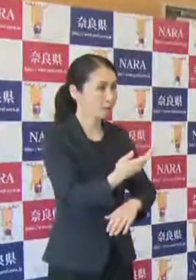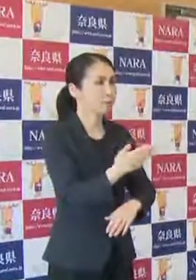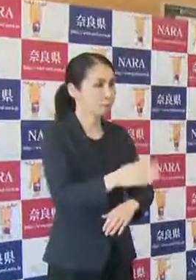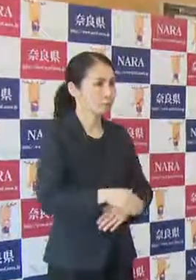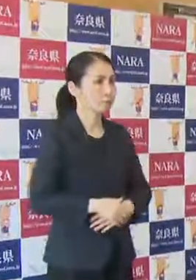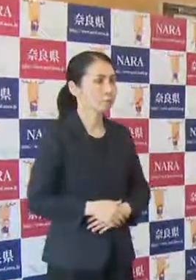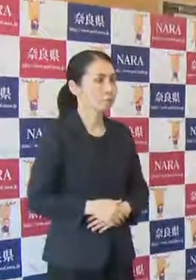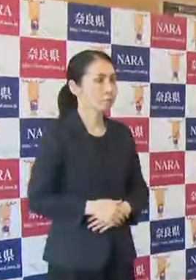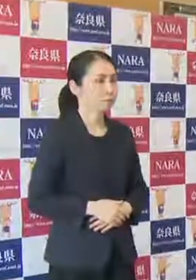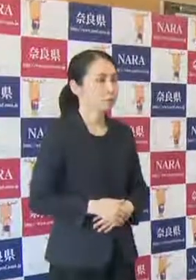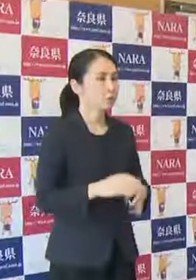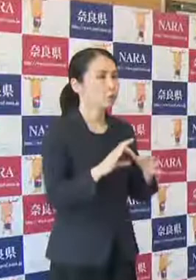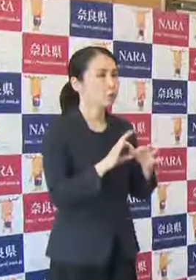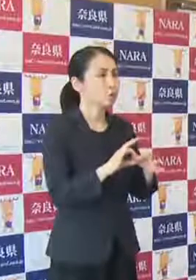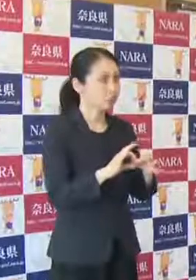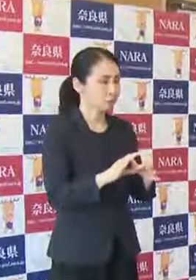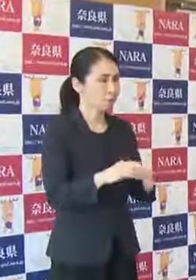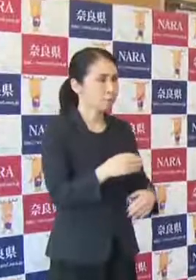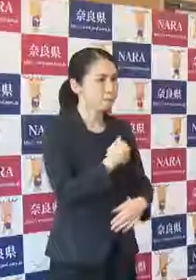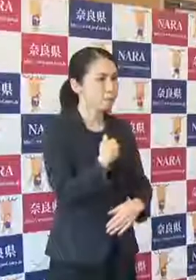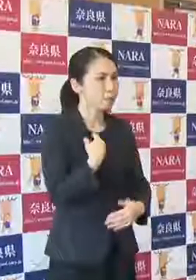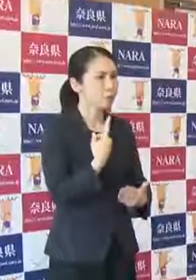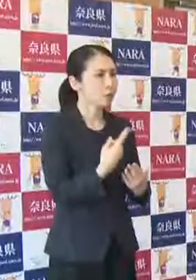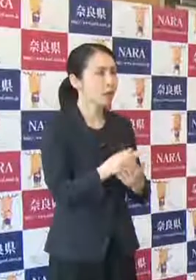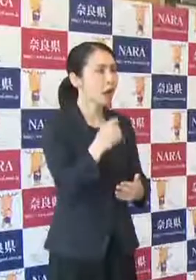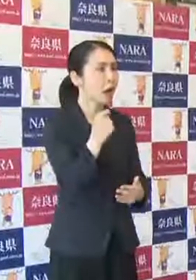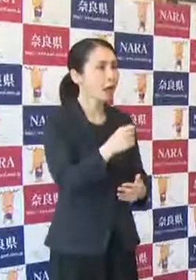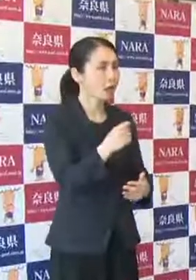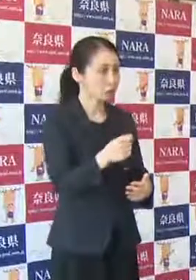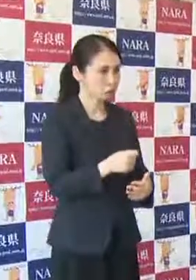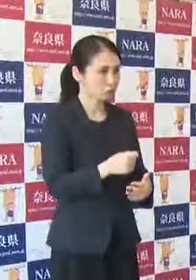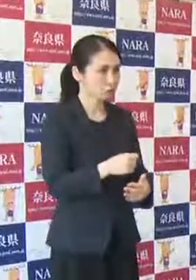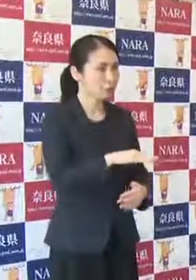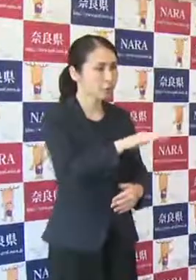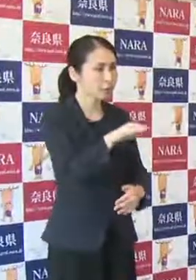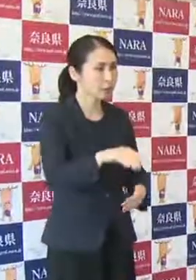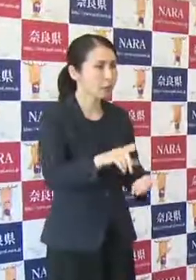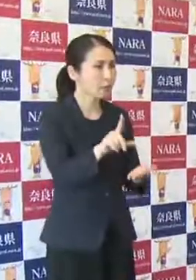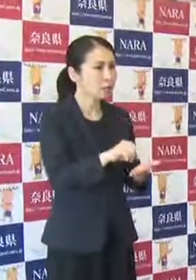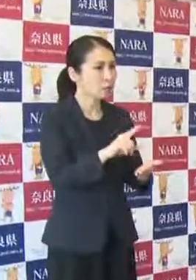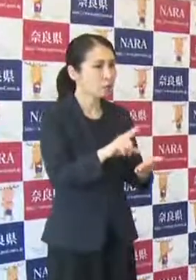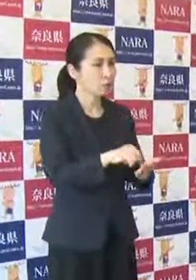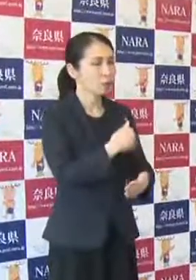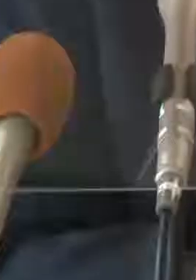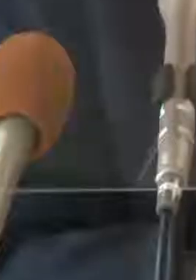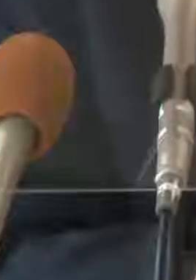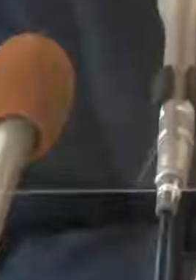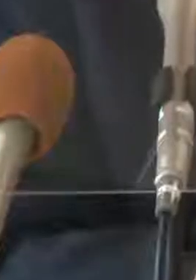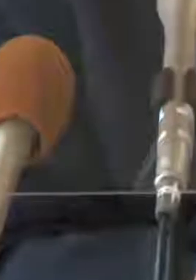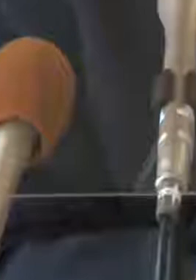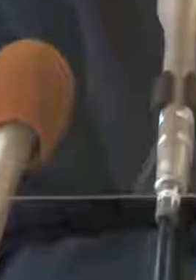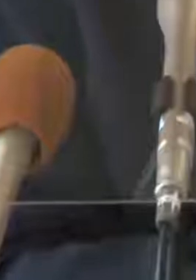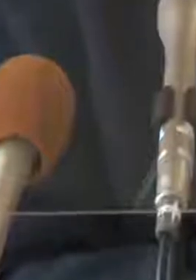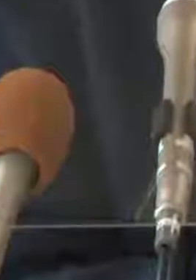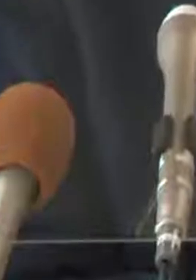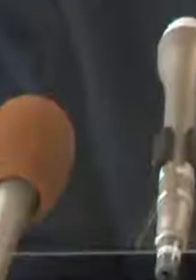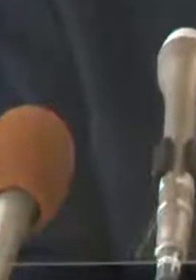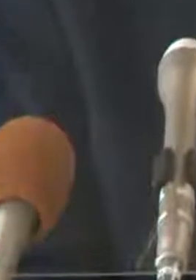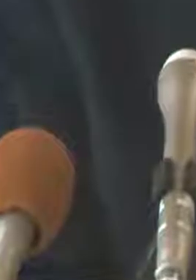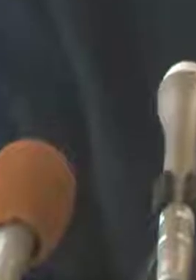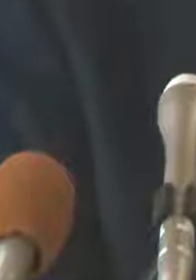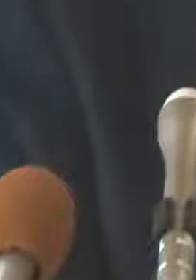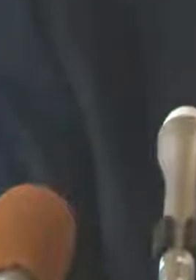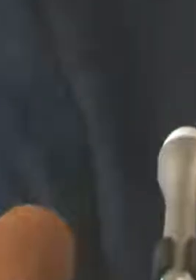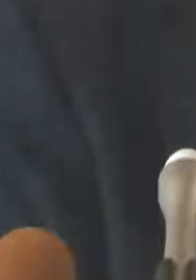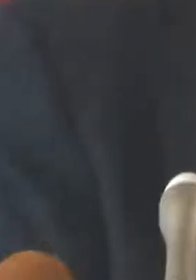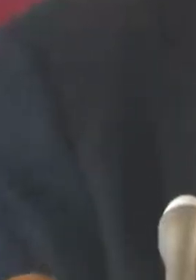事前準備、避難所開設時、避難所運営時の3つの段階が想定されています。密となる場面を